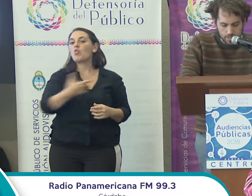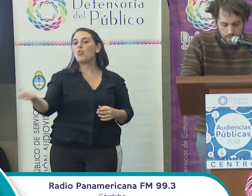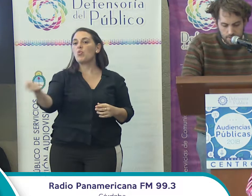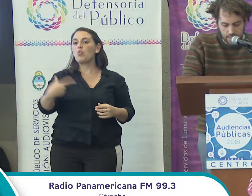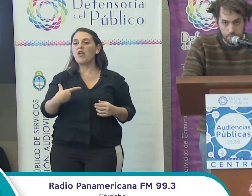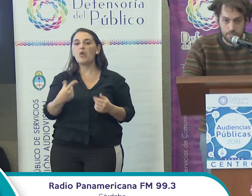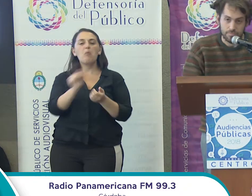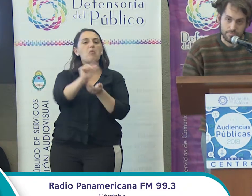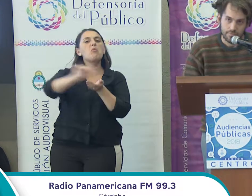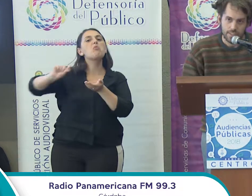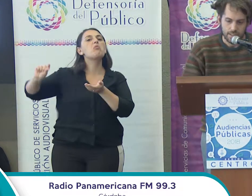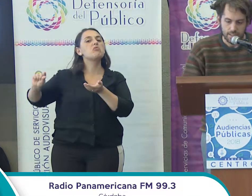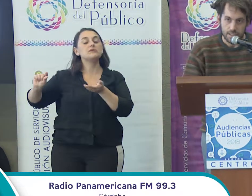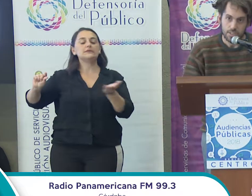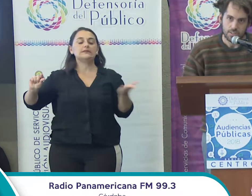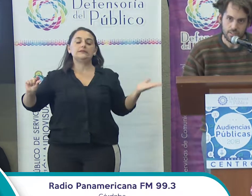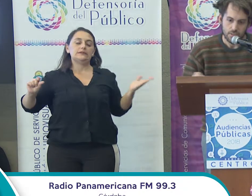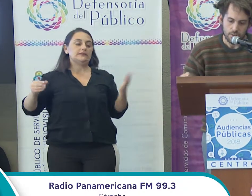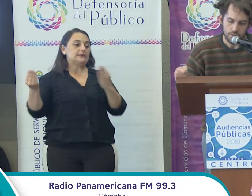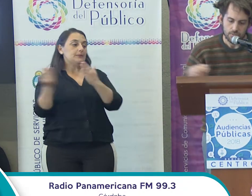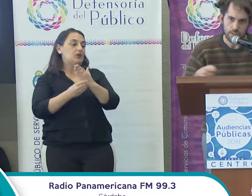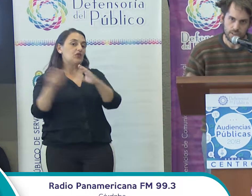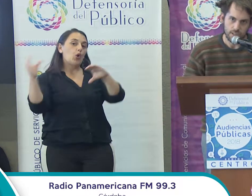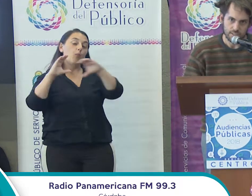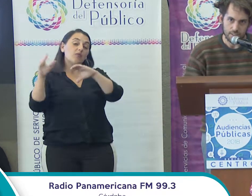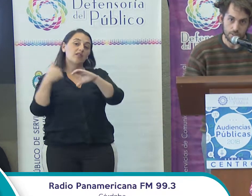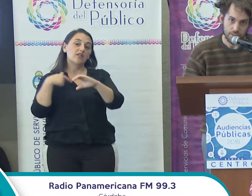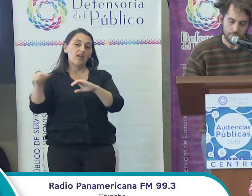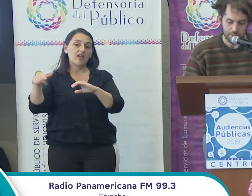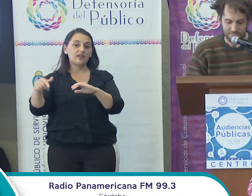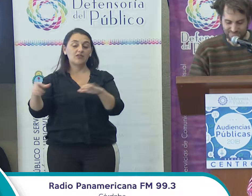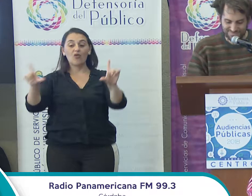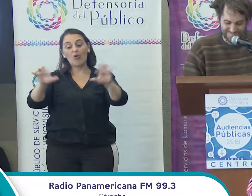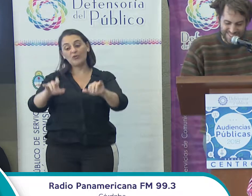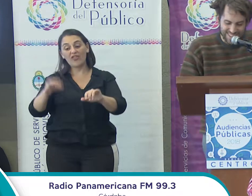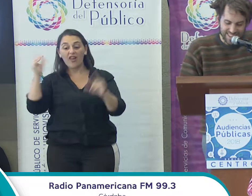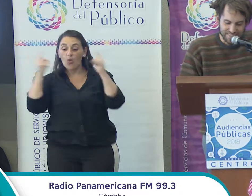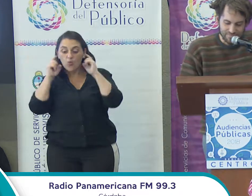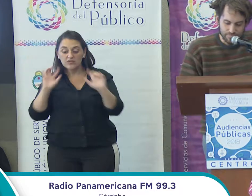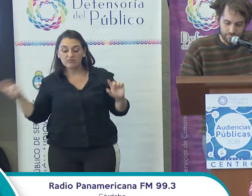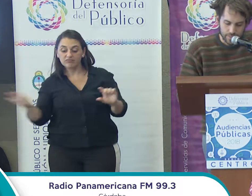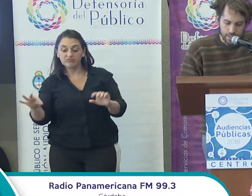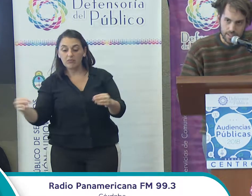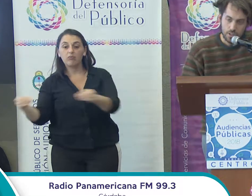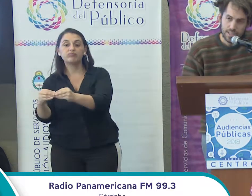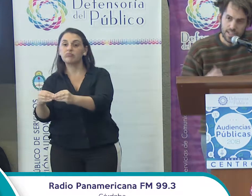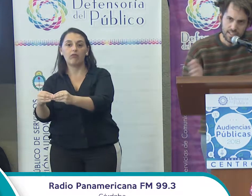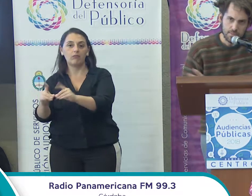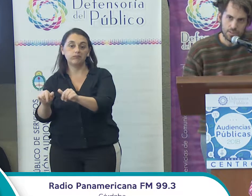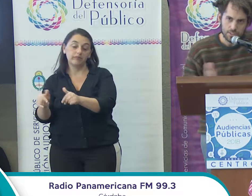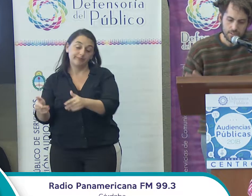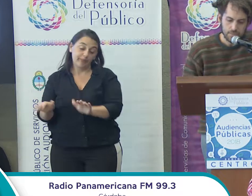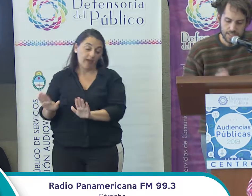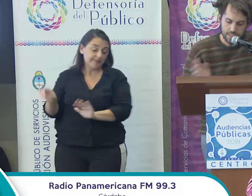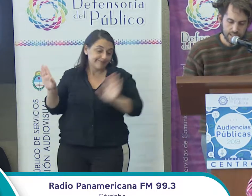ministro de comunicación qué bueno de pedo sabe cómo enchufar auriculares en la computadora pero bueno de todas maneras